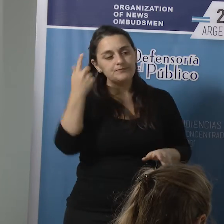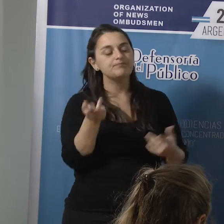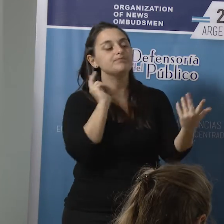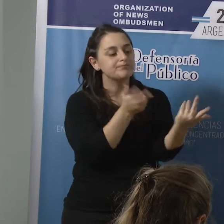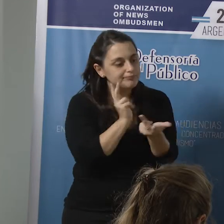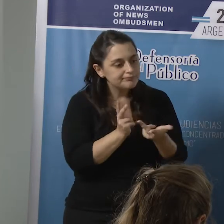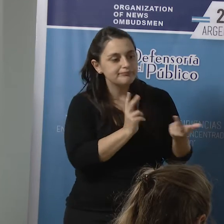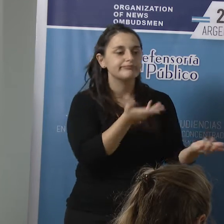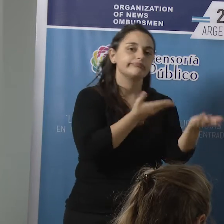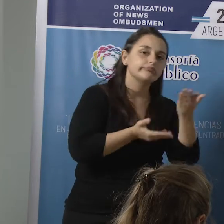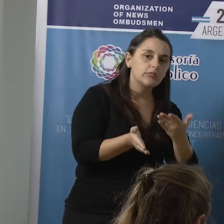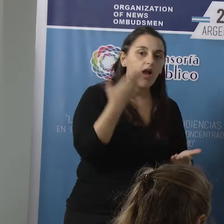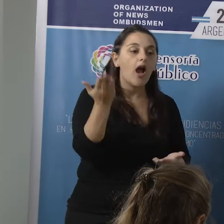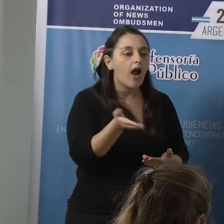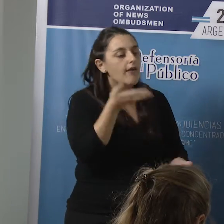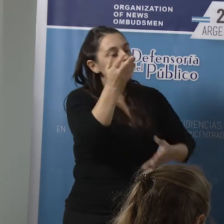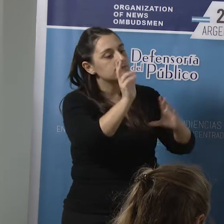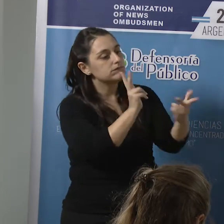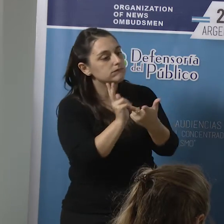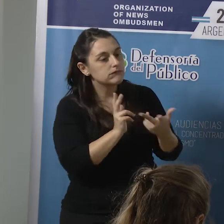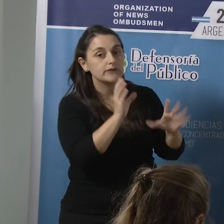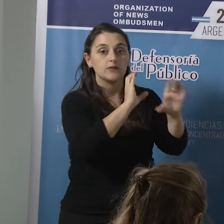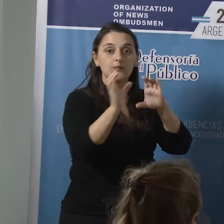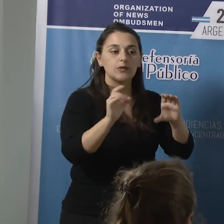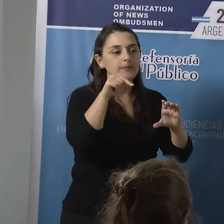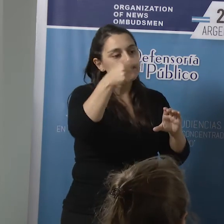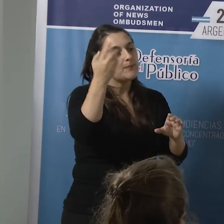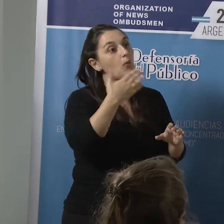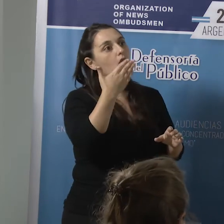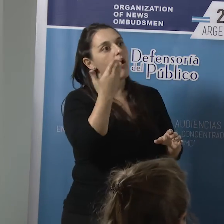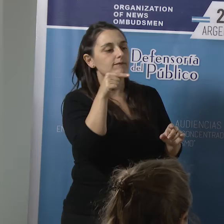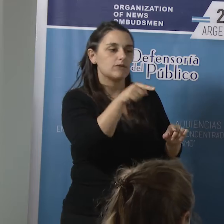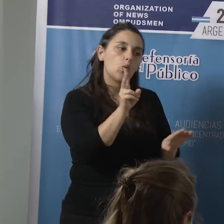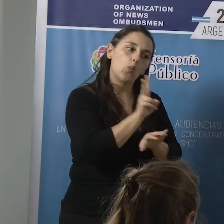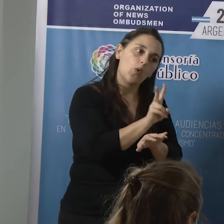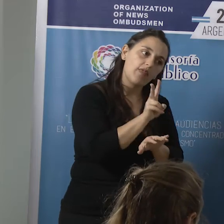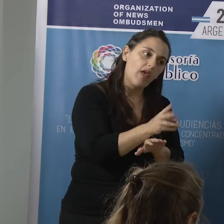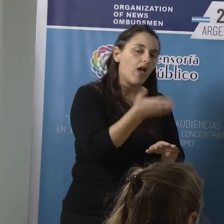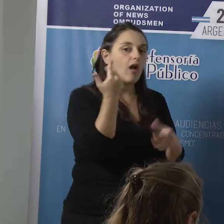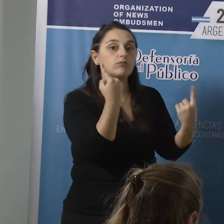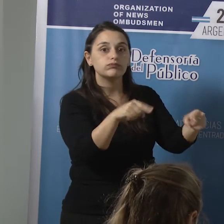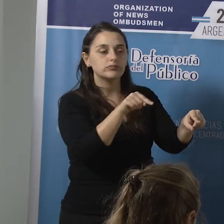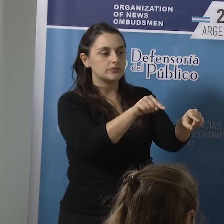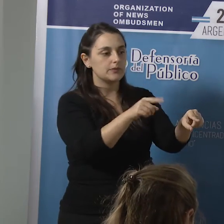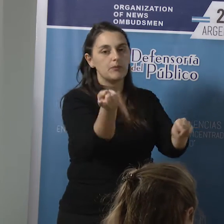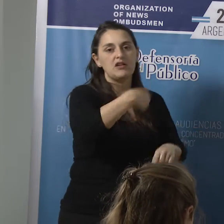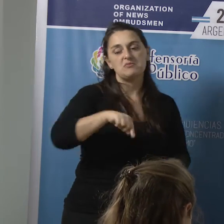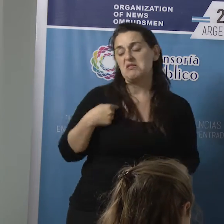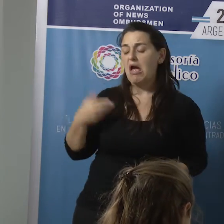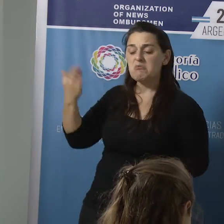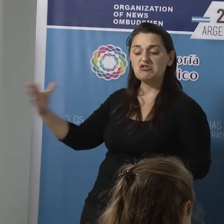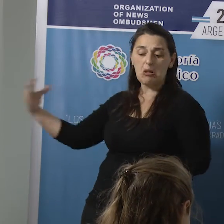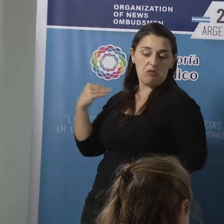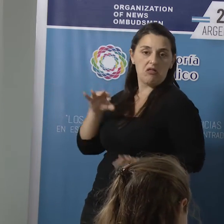con ellos, donde les hemos dicho la necesidad de bajar el vocabulario, entonces ellos dicen, pero no llega ninguna queja